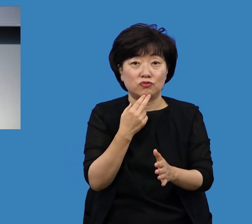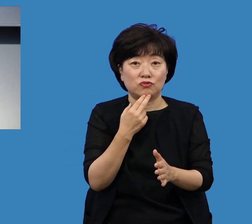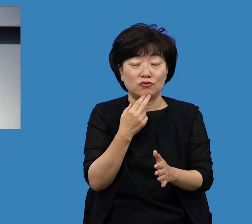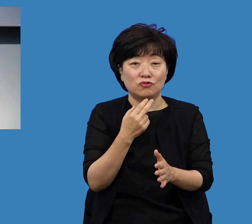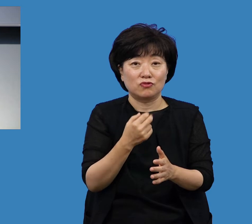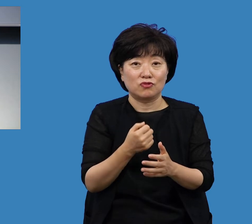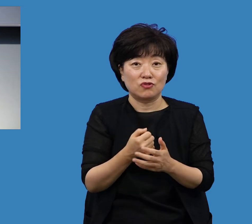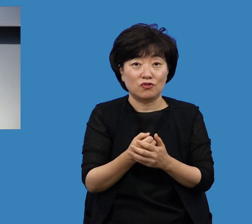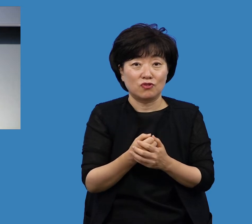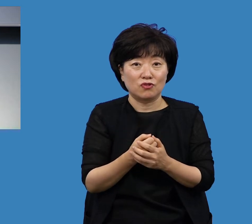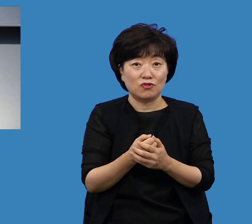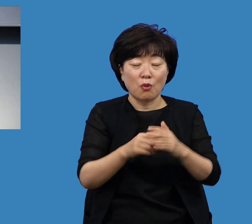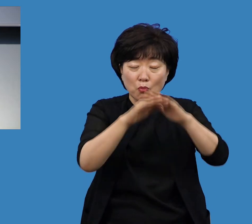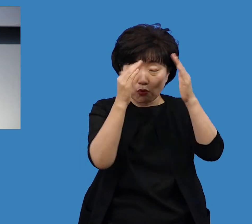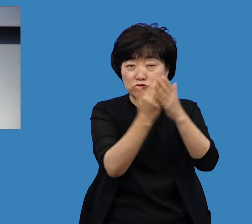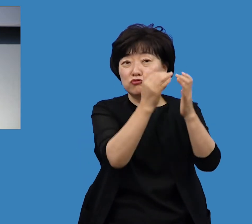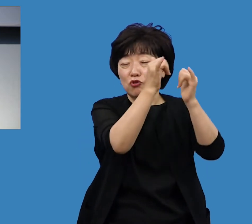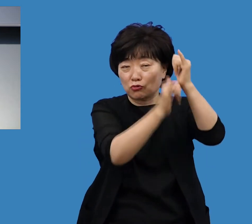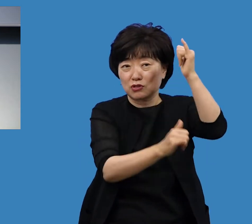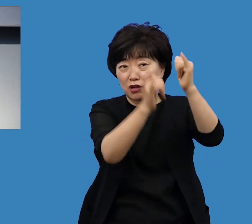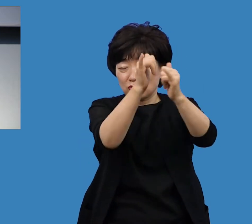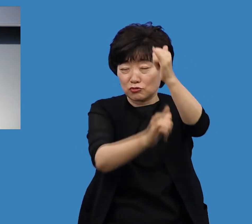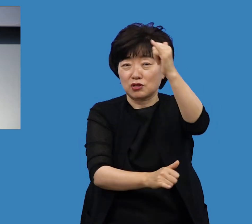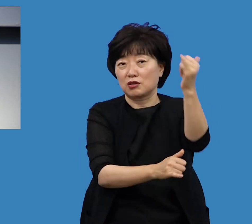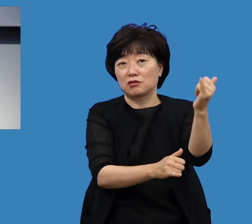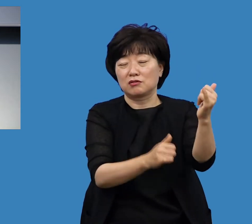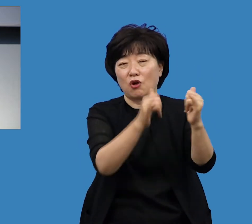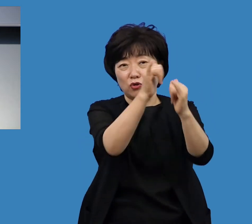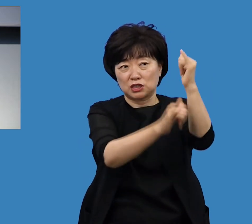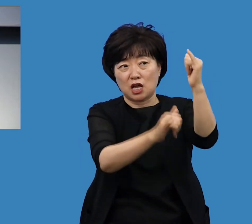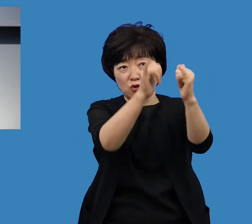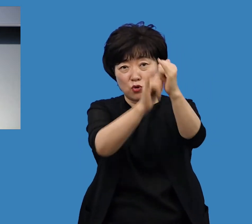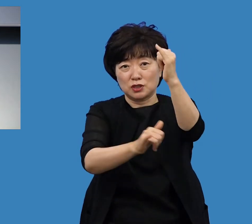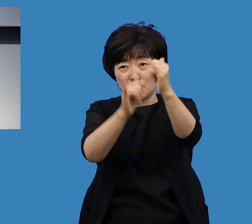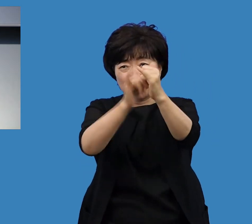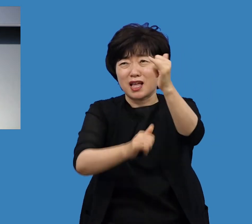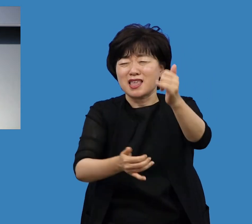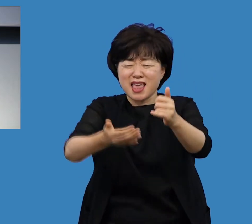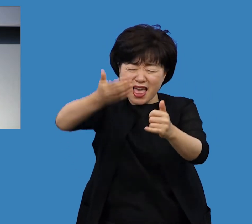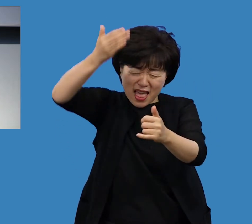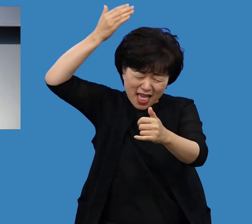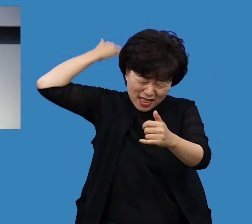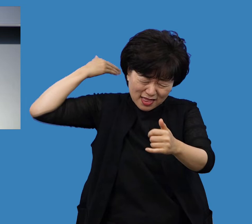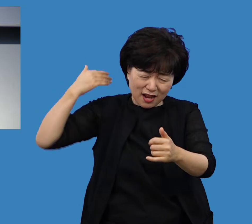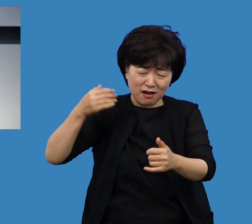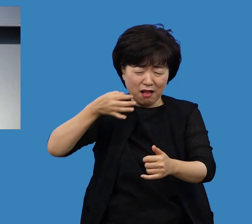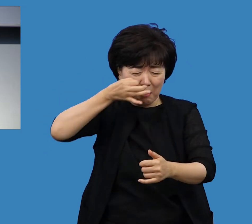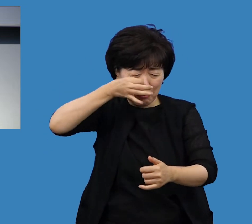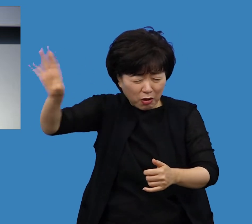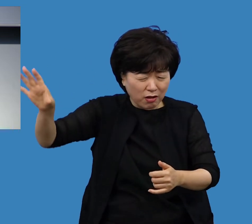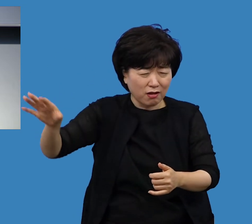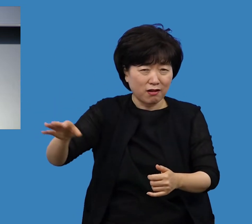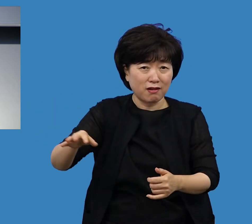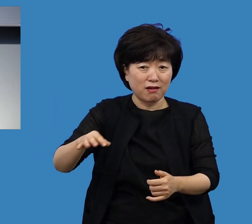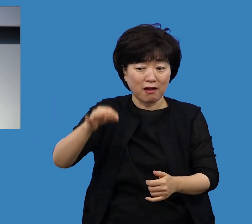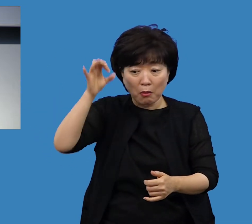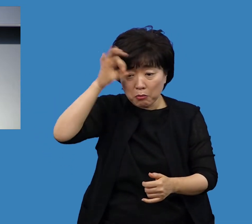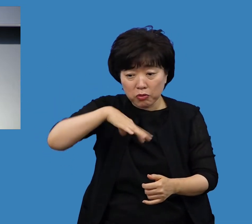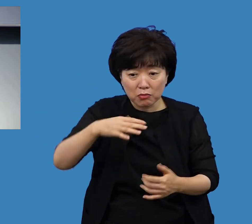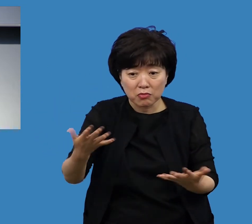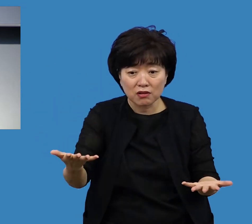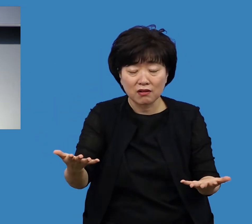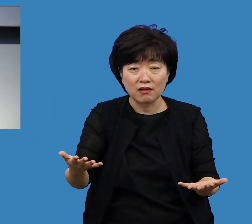여러분 모든 역사가 다 마찬가지예요. 역사라고 하는 것은 확률적인 진리지 그것이 뭐 가서 봤어? 뭐